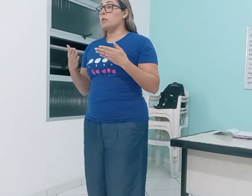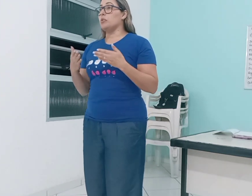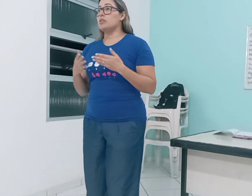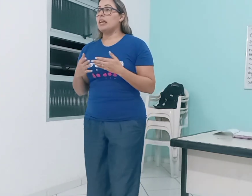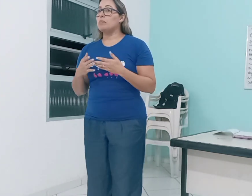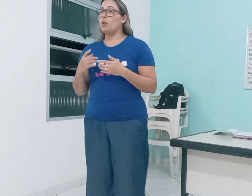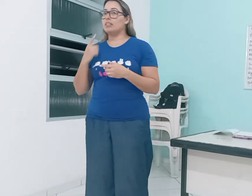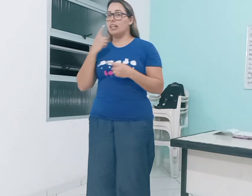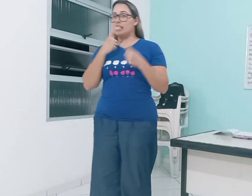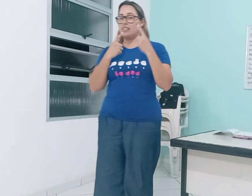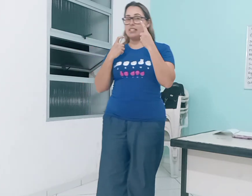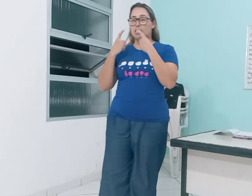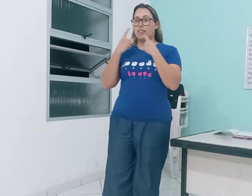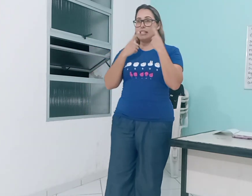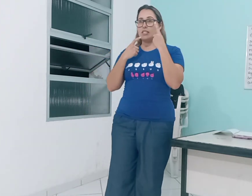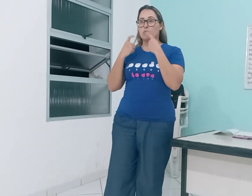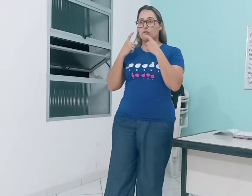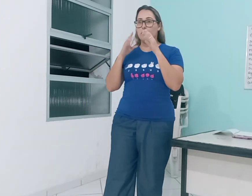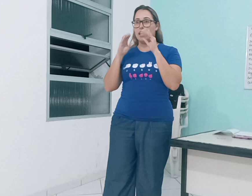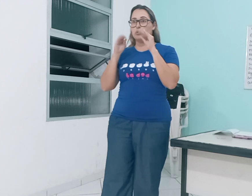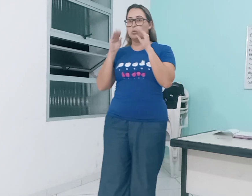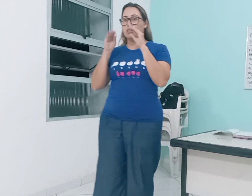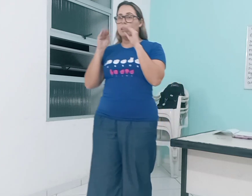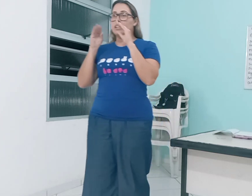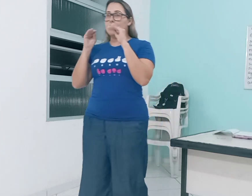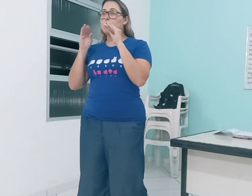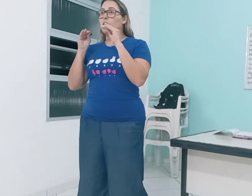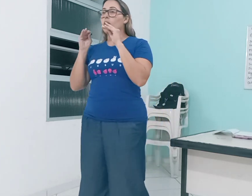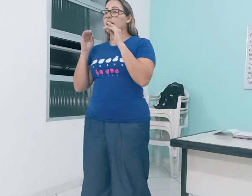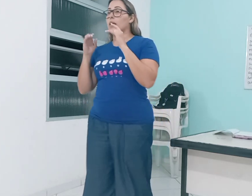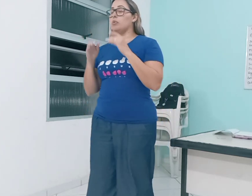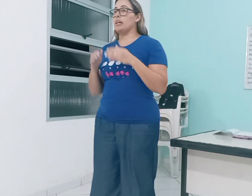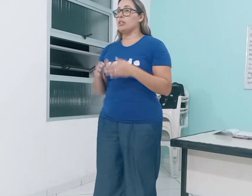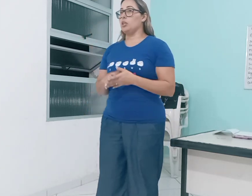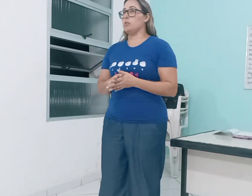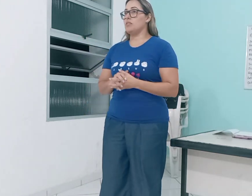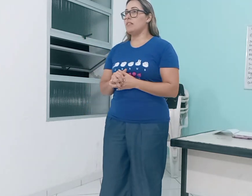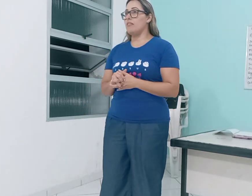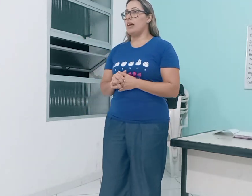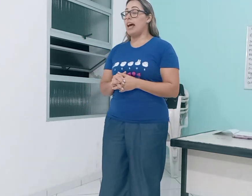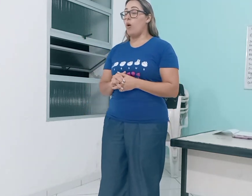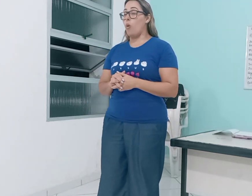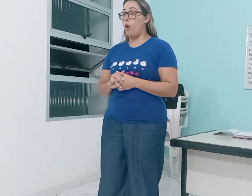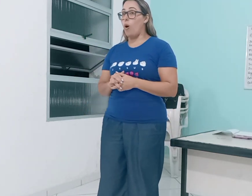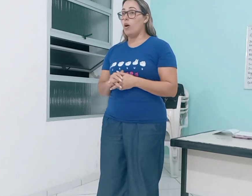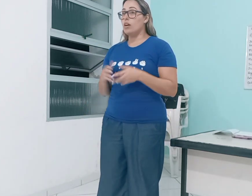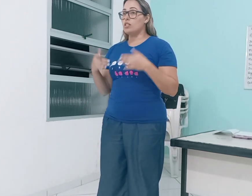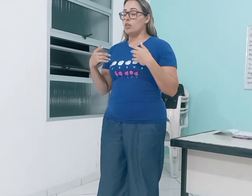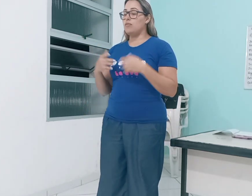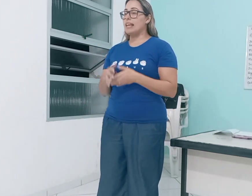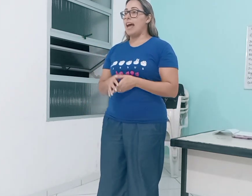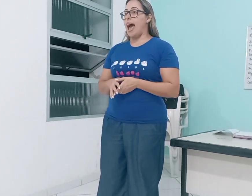Por isso que é importante, às vezes, a gente fazer esse movimento da boca, né? Porque, tipo, se você vai falar ó, você não faz A.